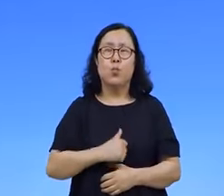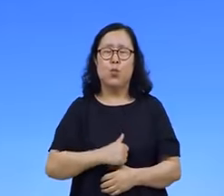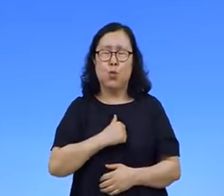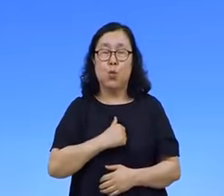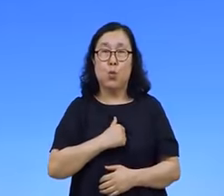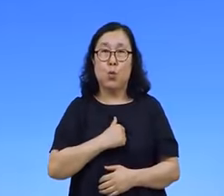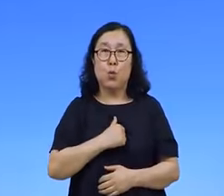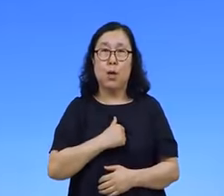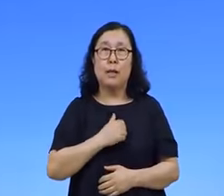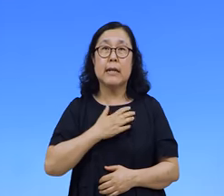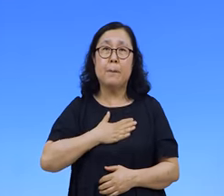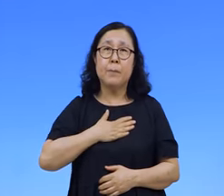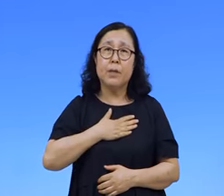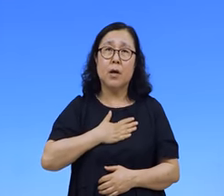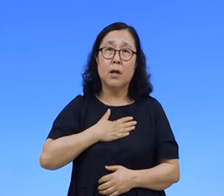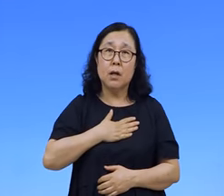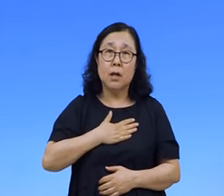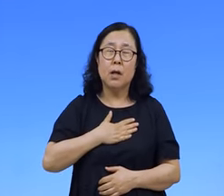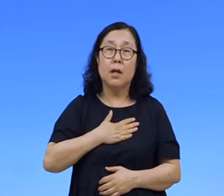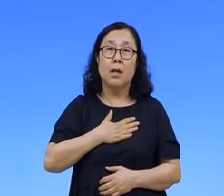이 분노라는 감정을